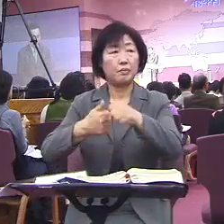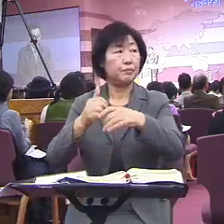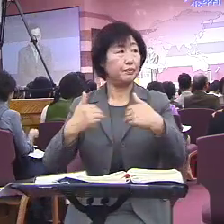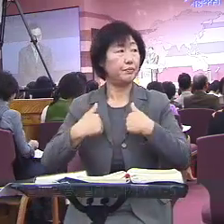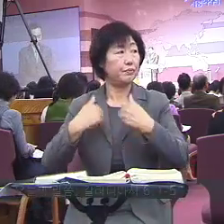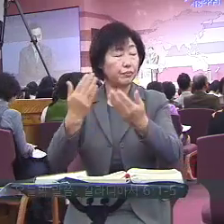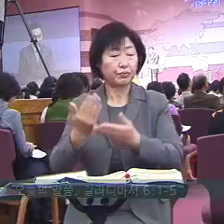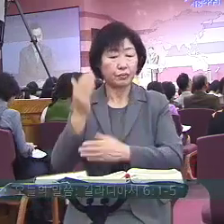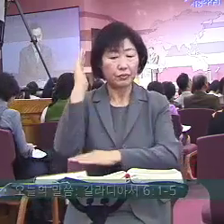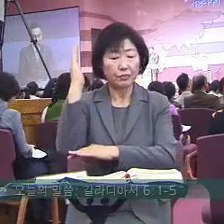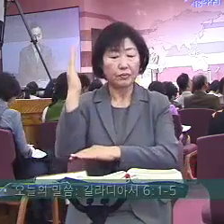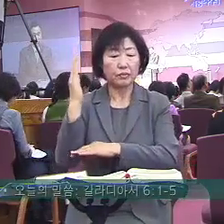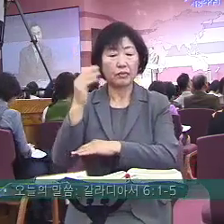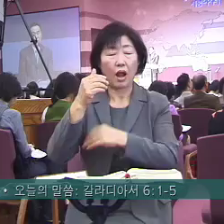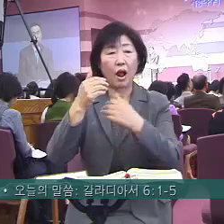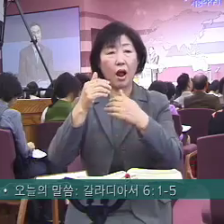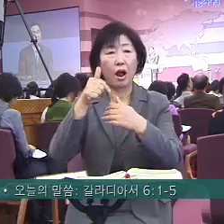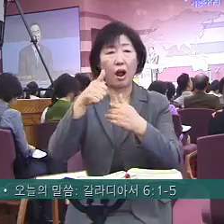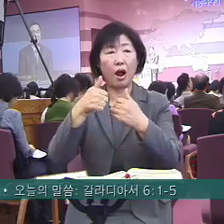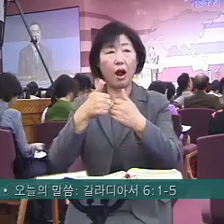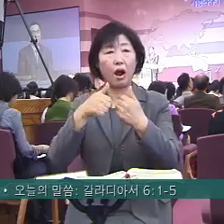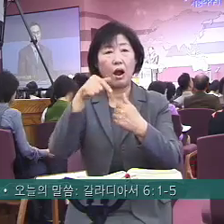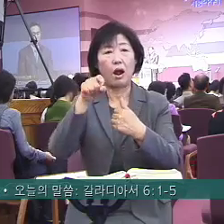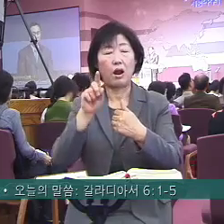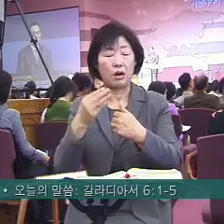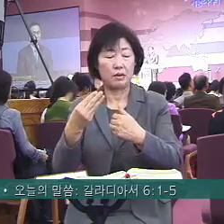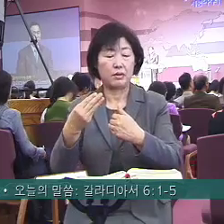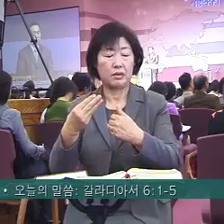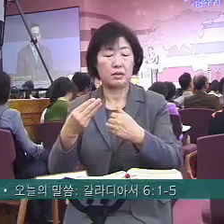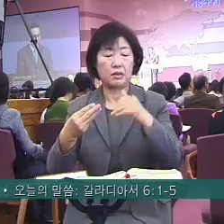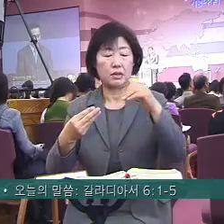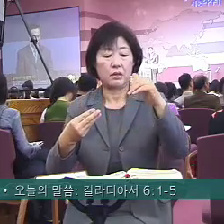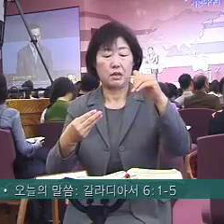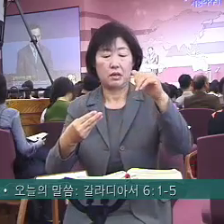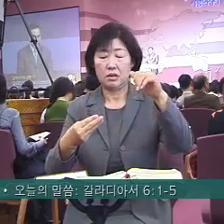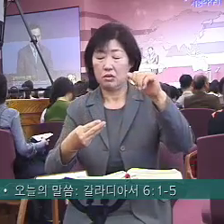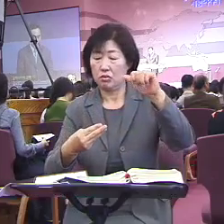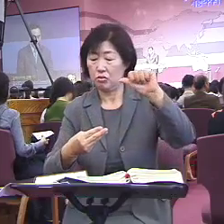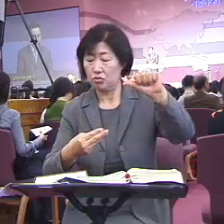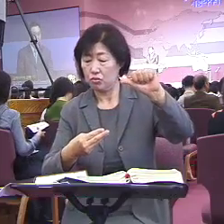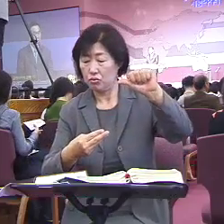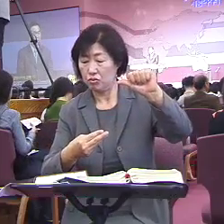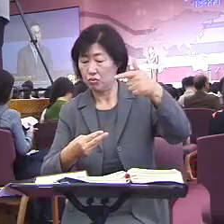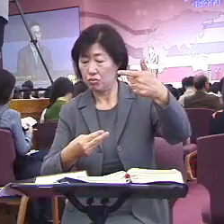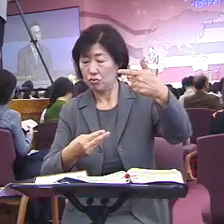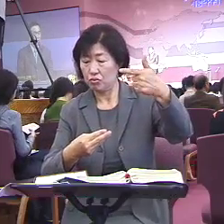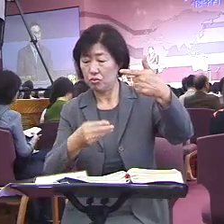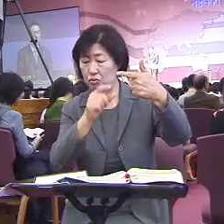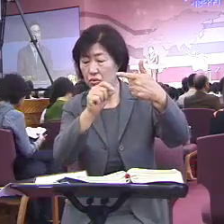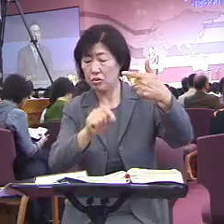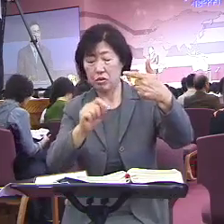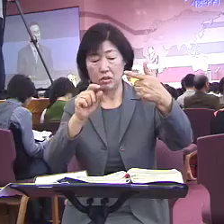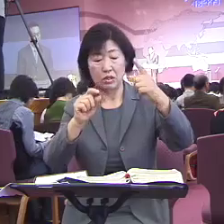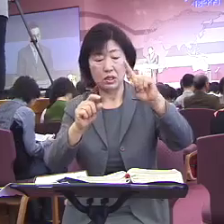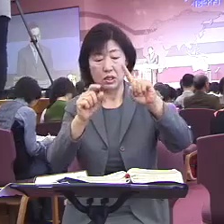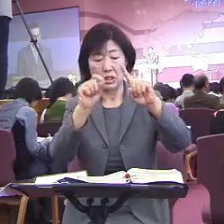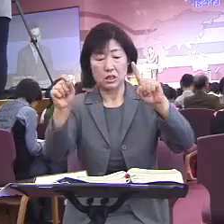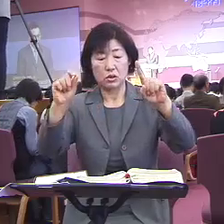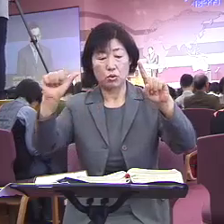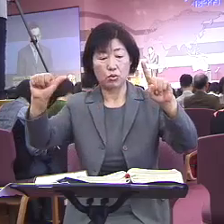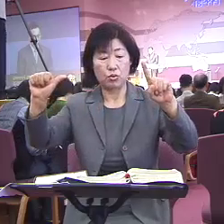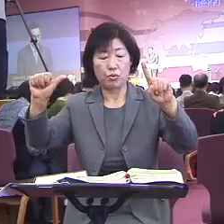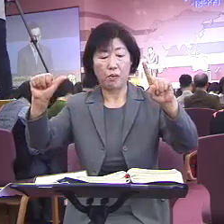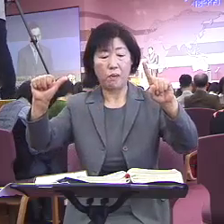하나님께서 우리에게 주시는 말씀은 갈라디아서 6장 1절에서 5절까지의 말씀입니다. 제가 가진 성경으로 신약